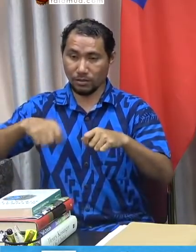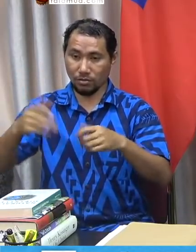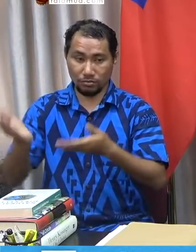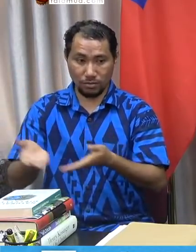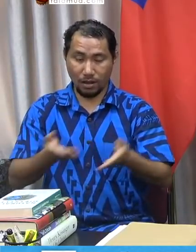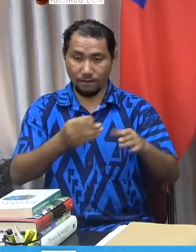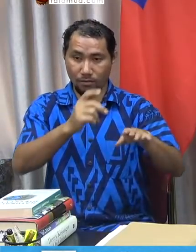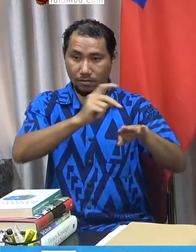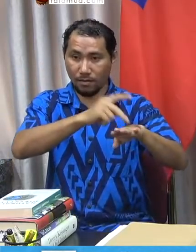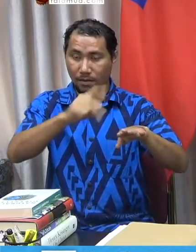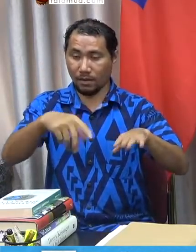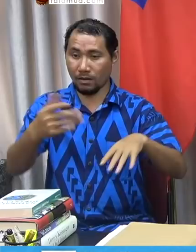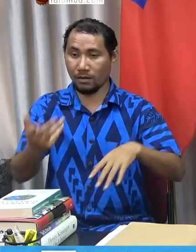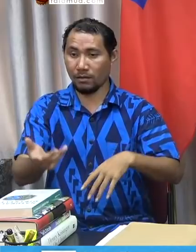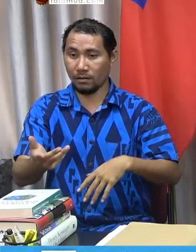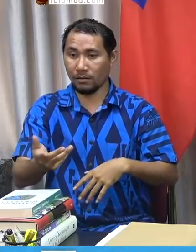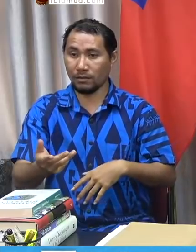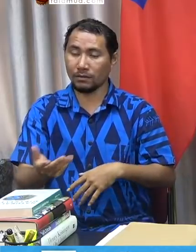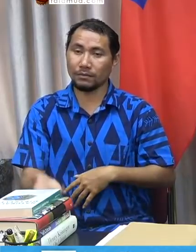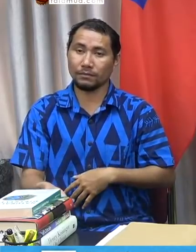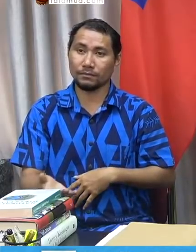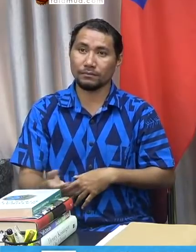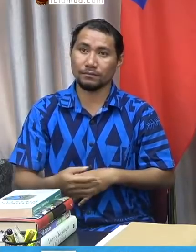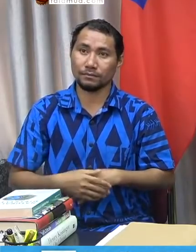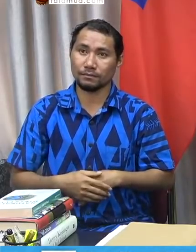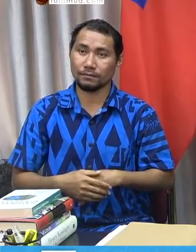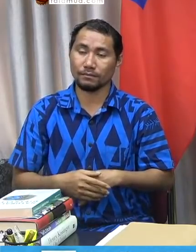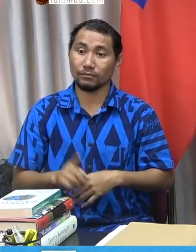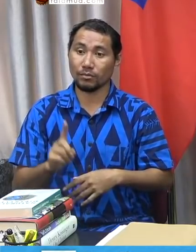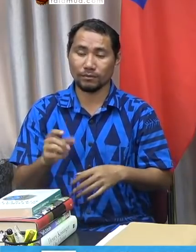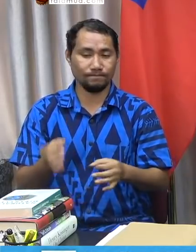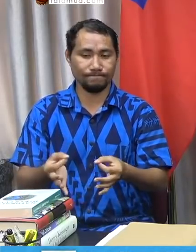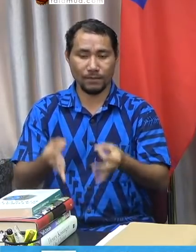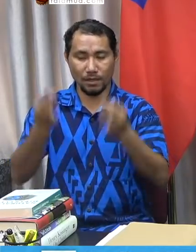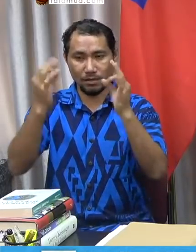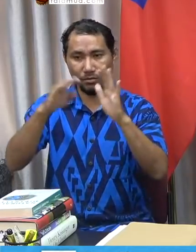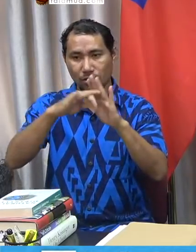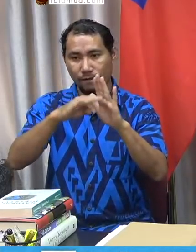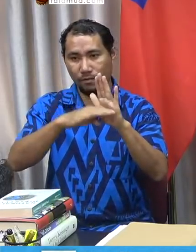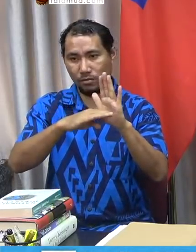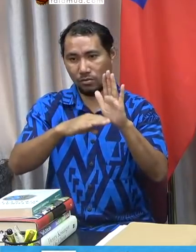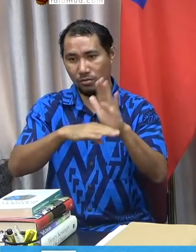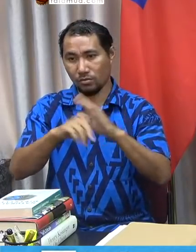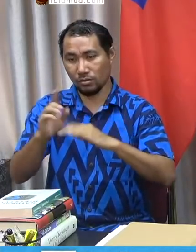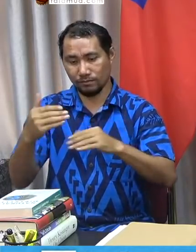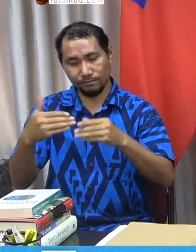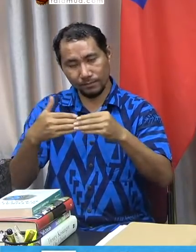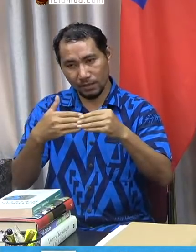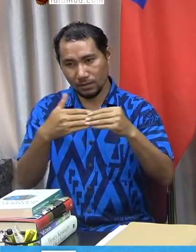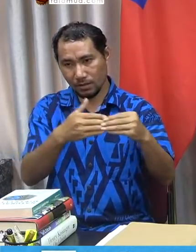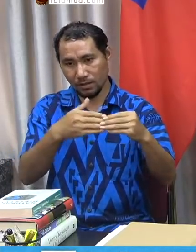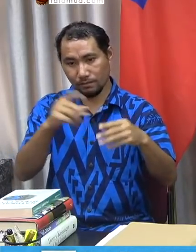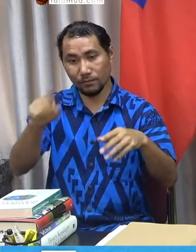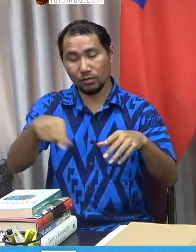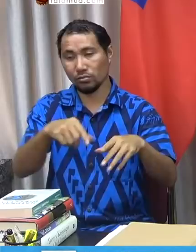le tūlanga lava lea o le ai o se tūla fono e ai ia nei